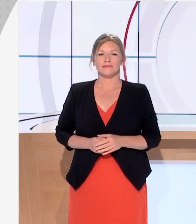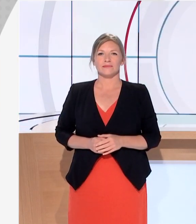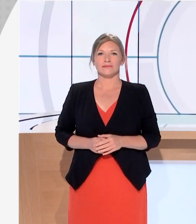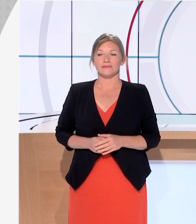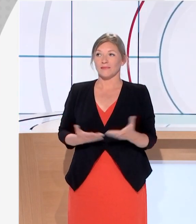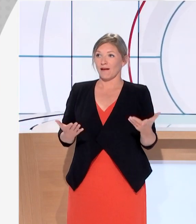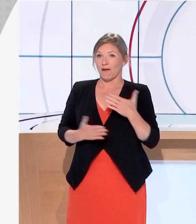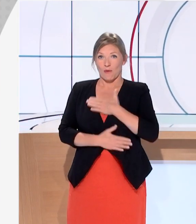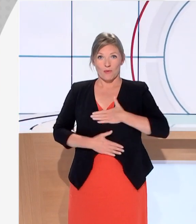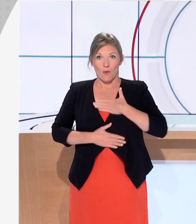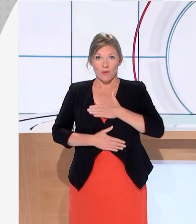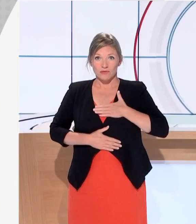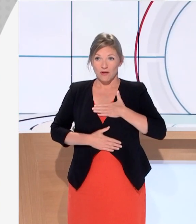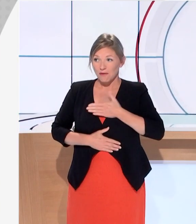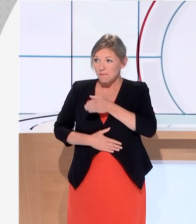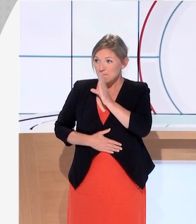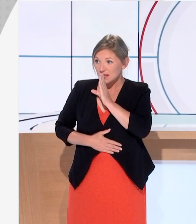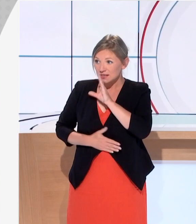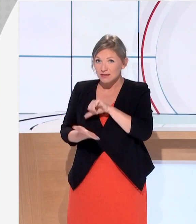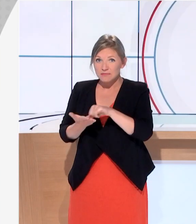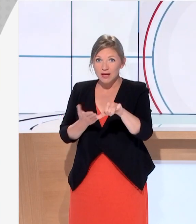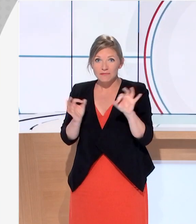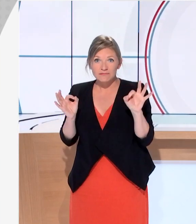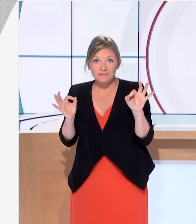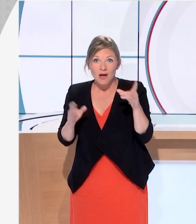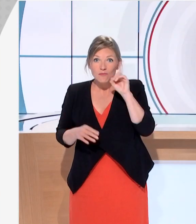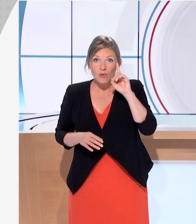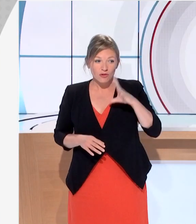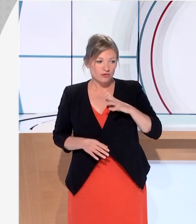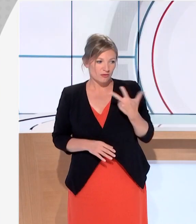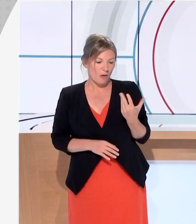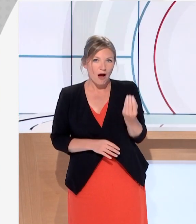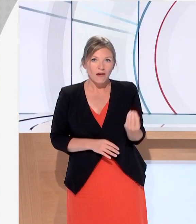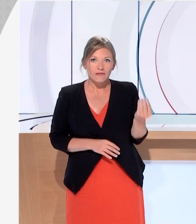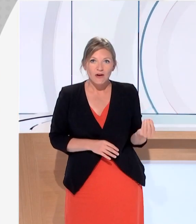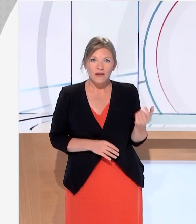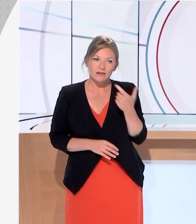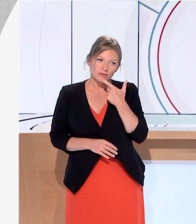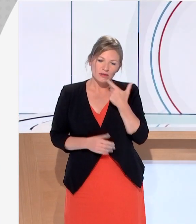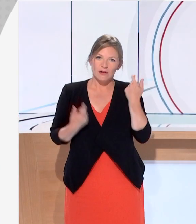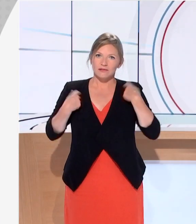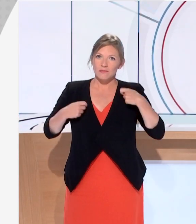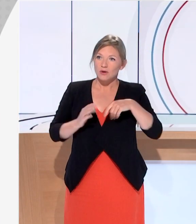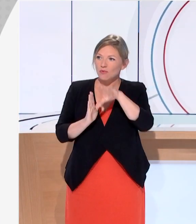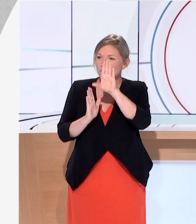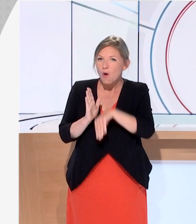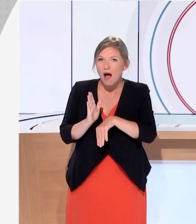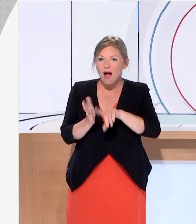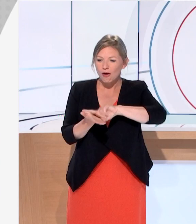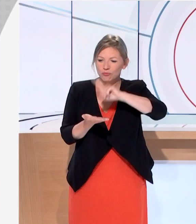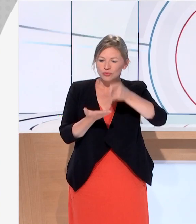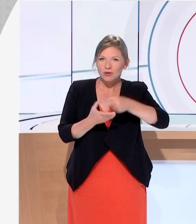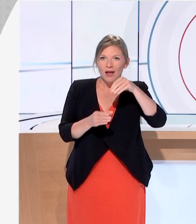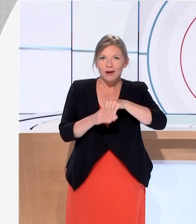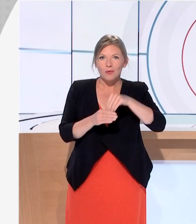Je suis un peu contente de savoir que la cantine pour ma fille, du moins parce que j'en ai 3, est gratuite cette année. Ça fait un petit budget en moins